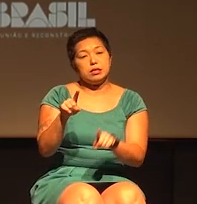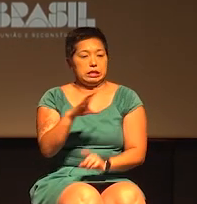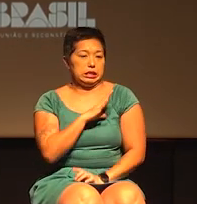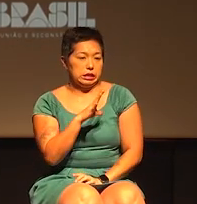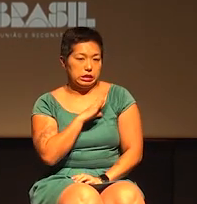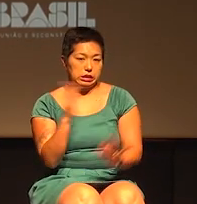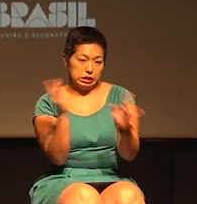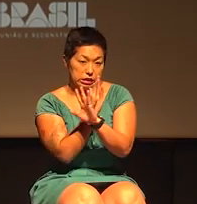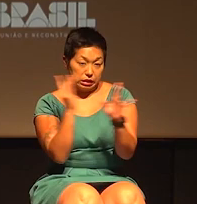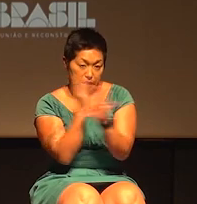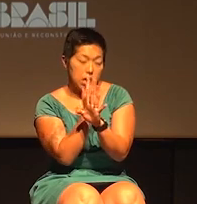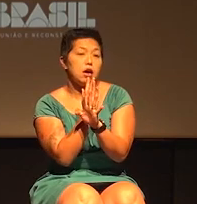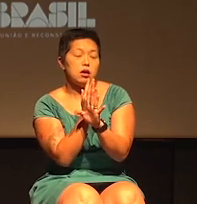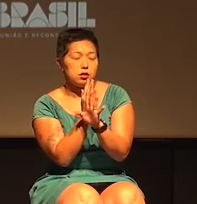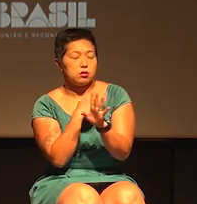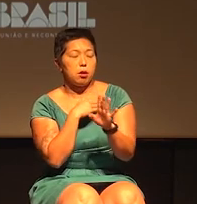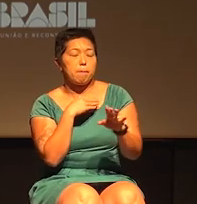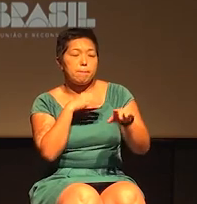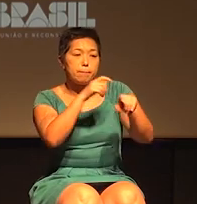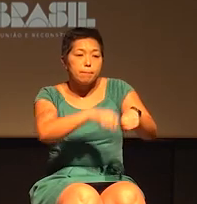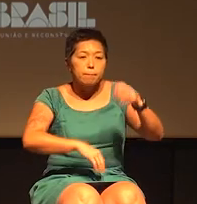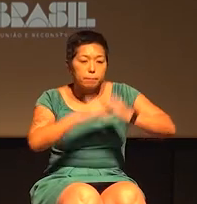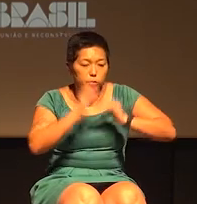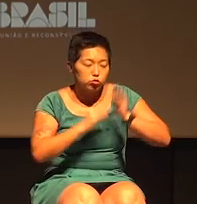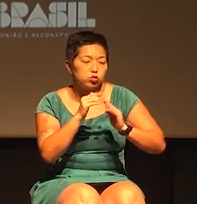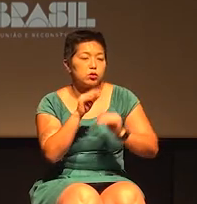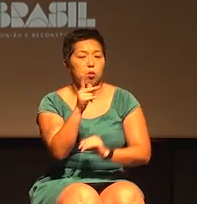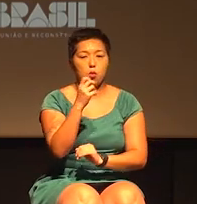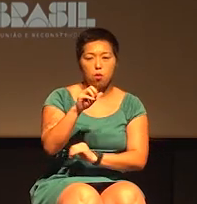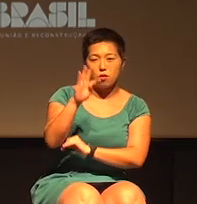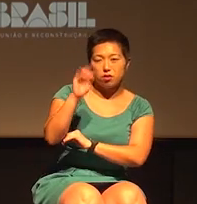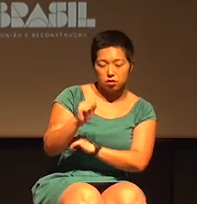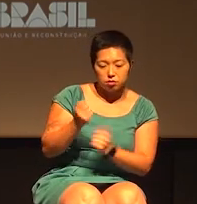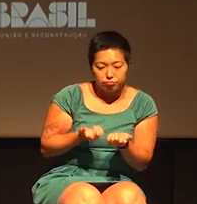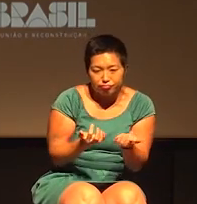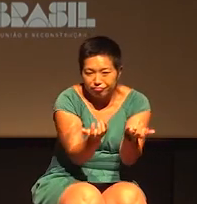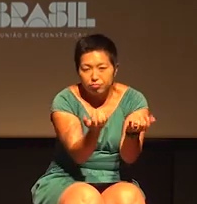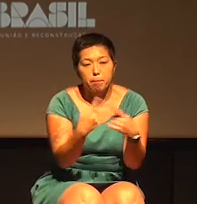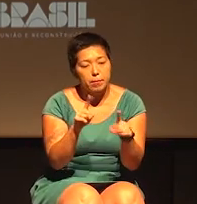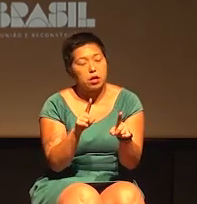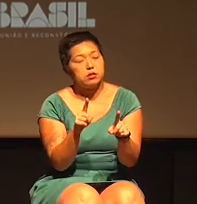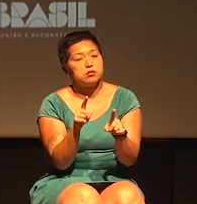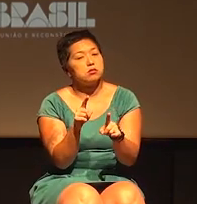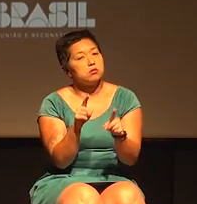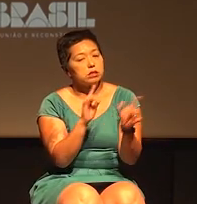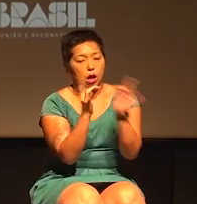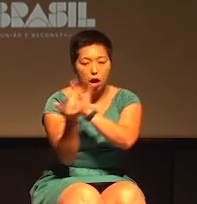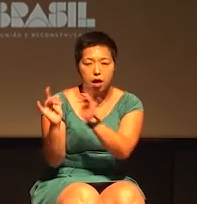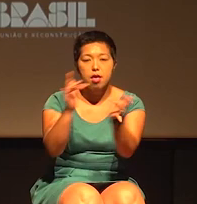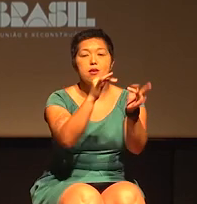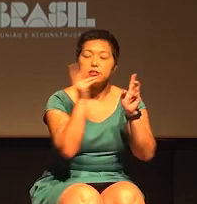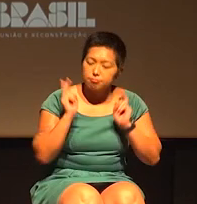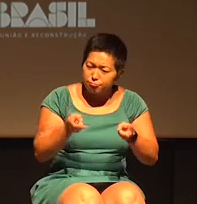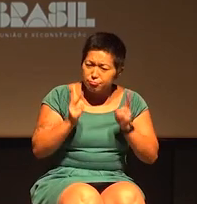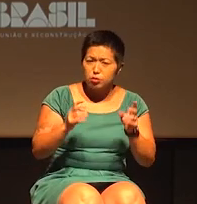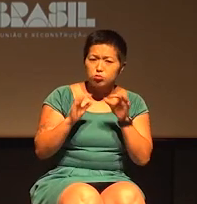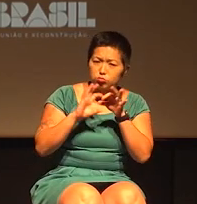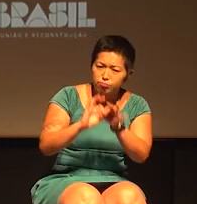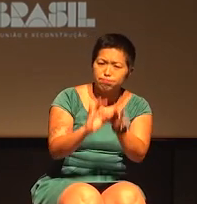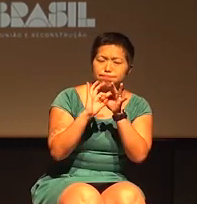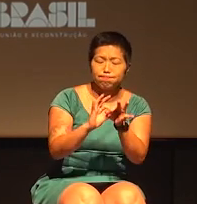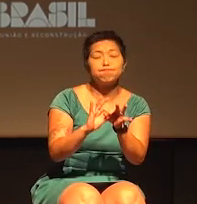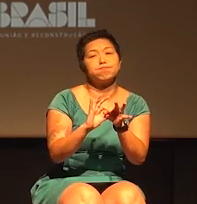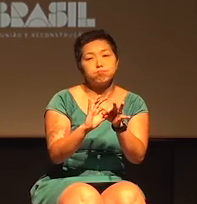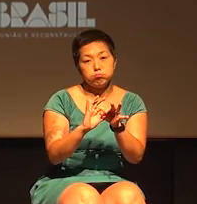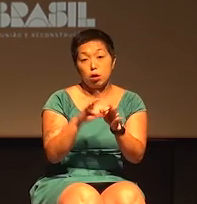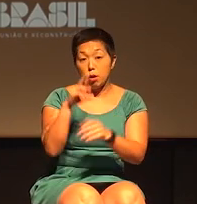direta com a produção em horta mas eu valorizo estou sempre perto dessas redes urbanas de hortas urbanas que eu acho que é isso